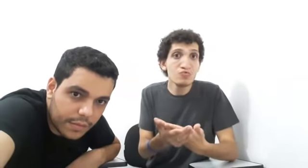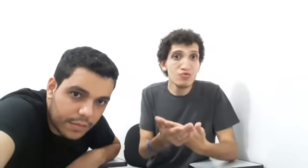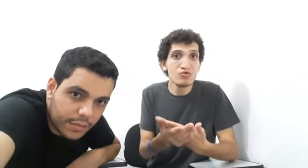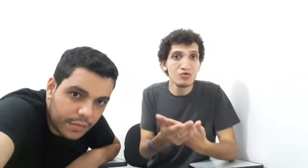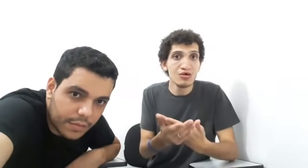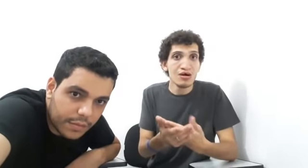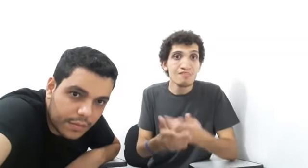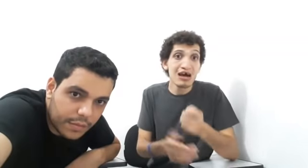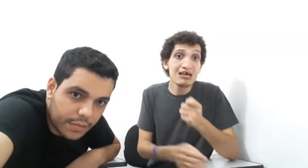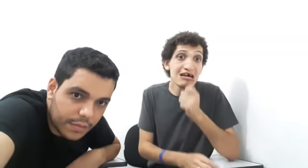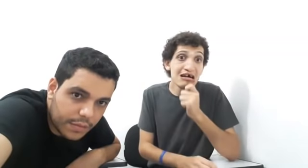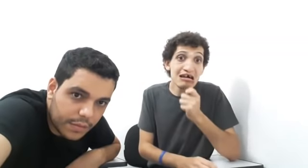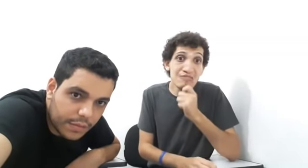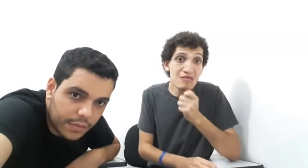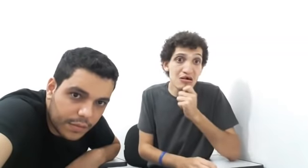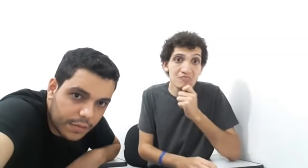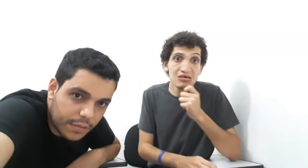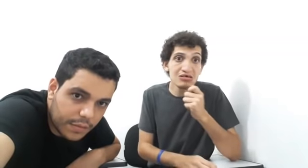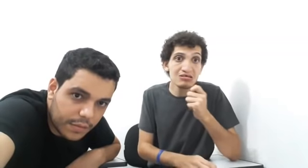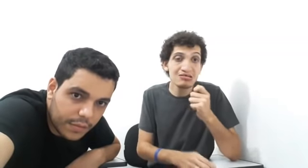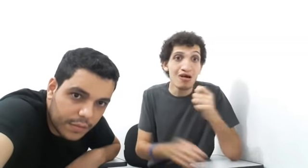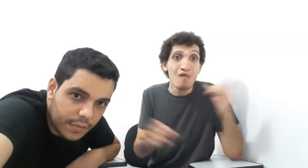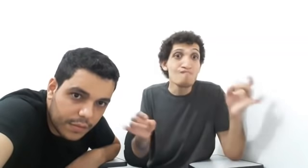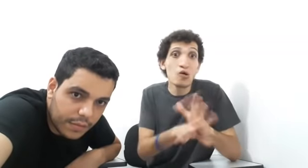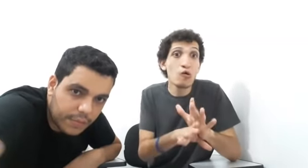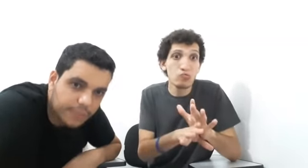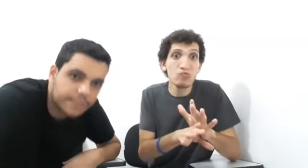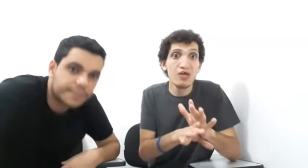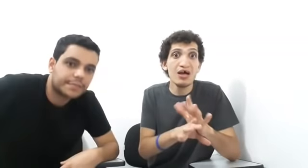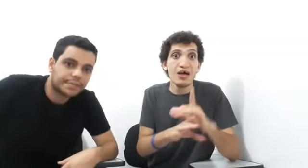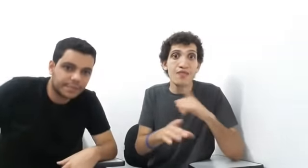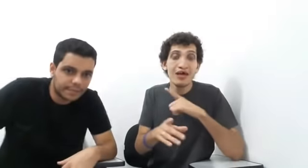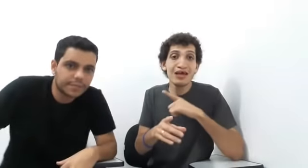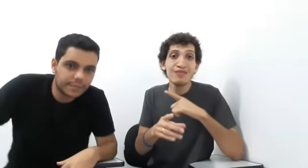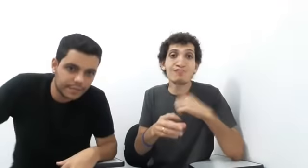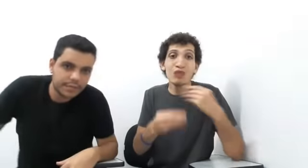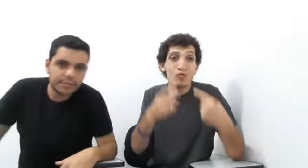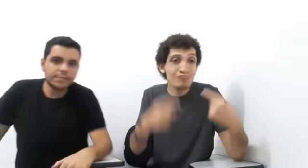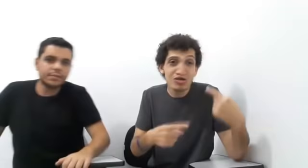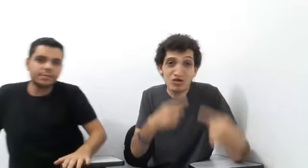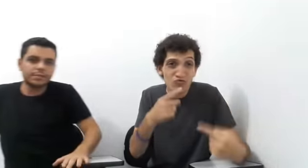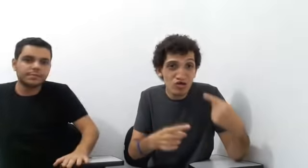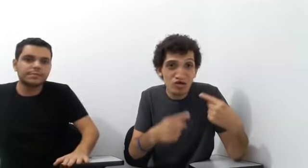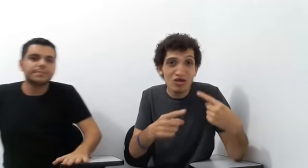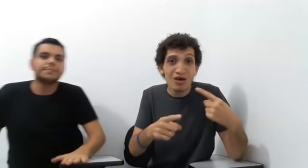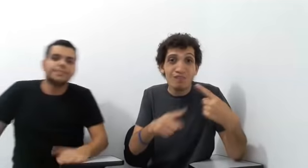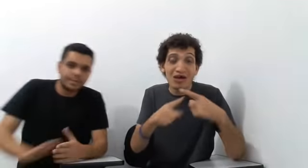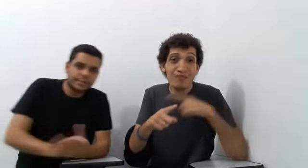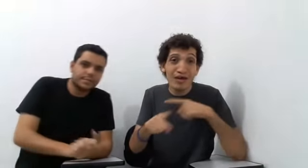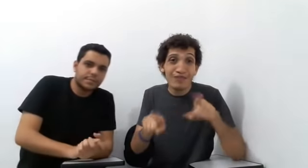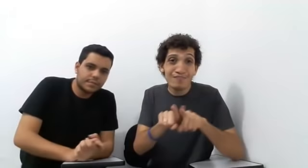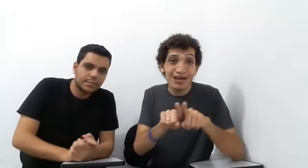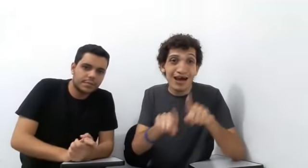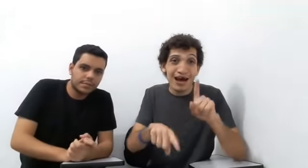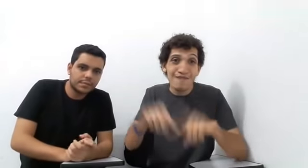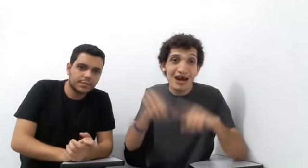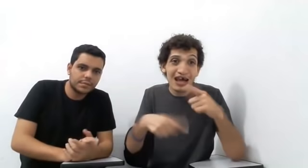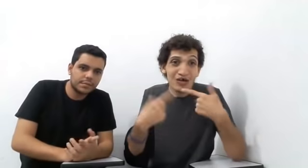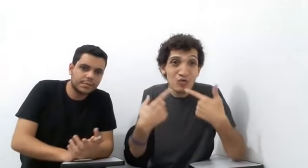nisso. Mas ainda não, assim, pronto, né? Tem ainda muita coisa para discutir, porque tem também variação